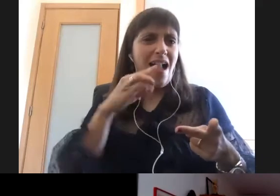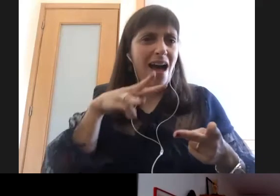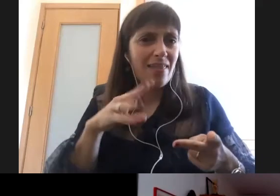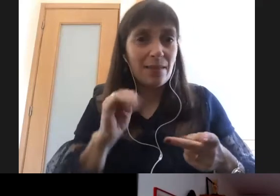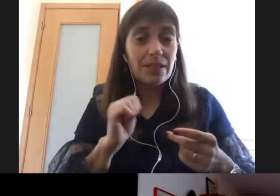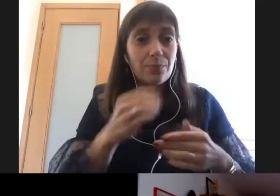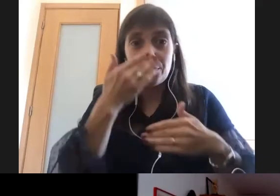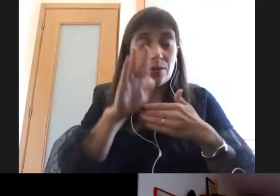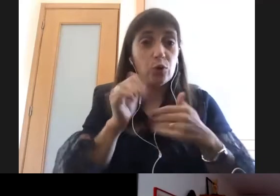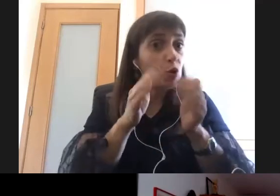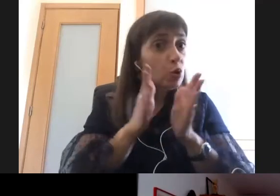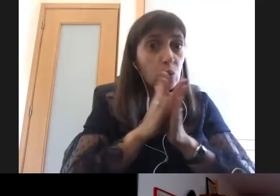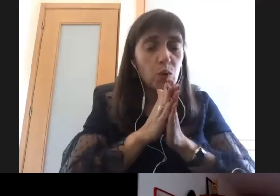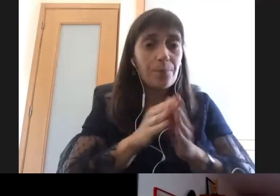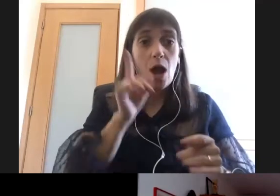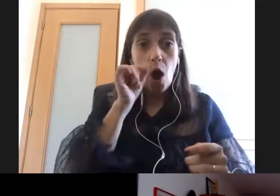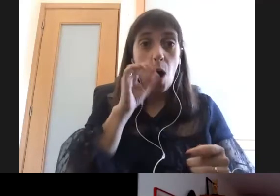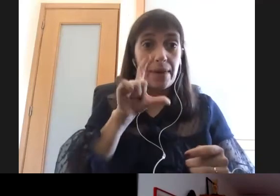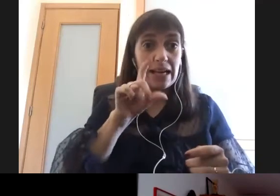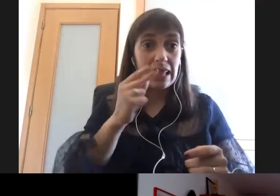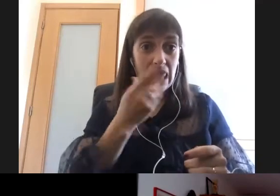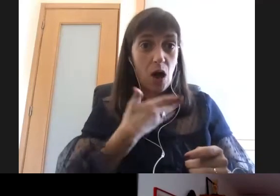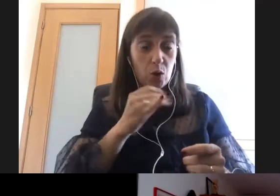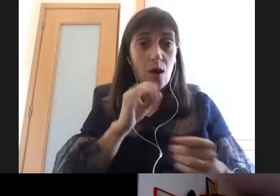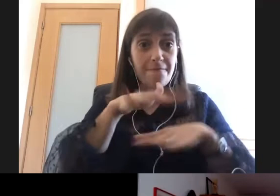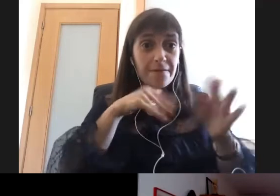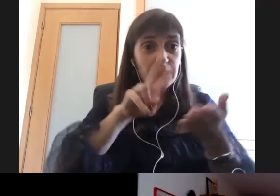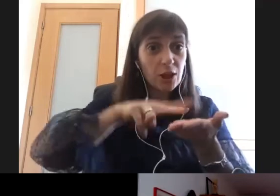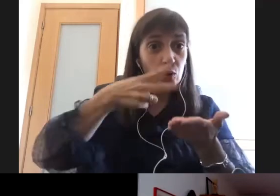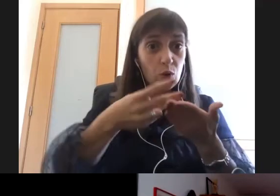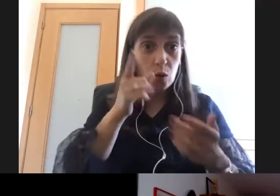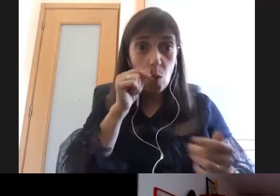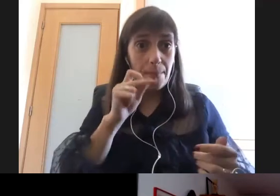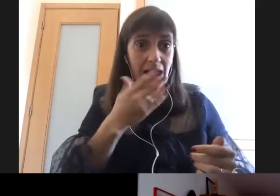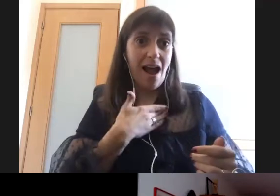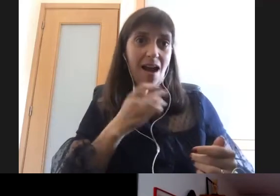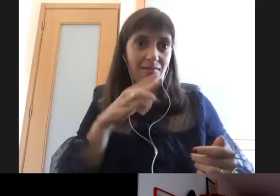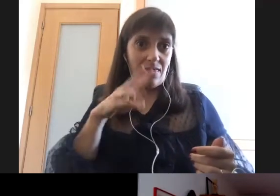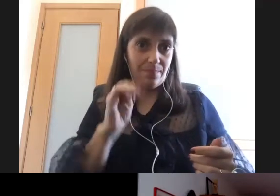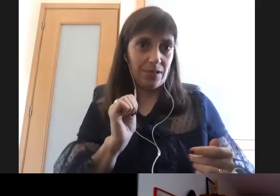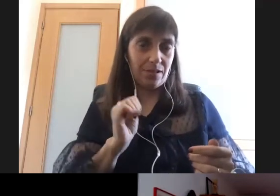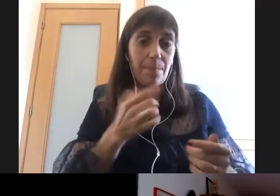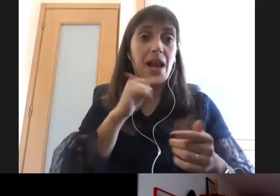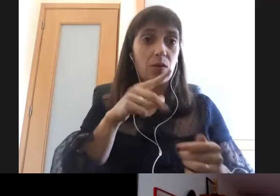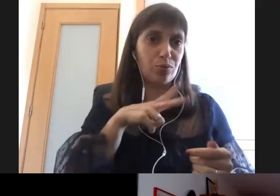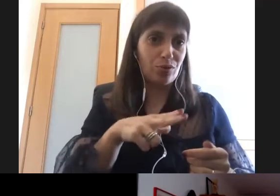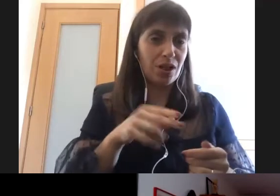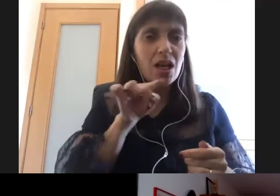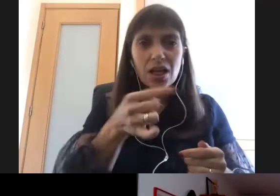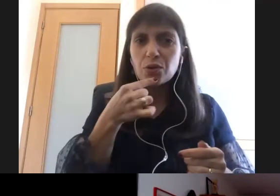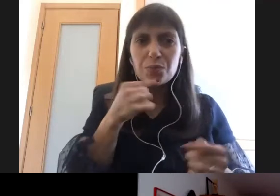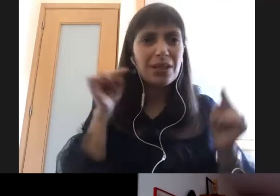Costa é o primeiro tradutor de Adam Smith para a língua portuguesa. Quer dizer, você percebe ali